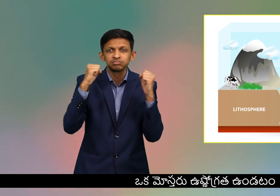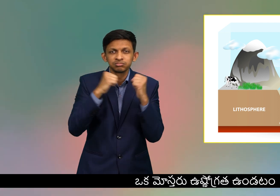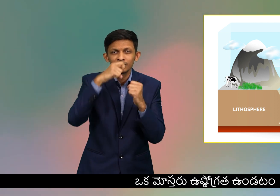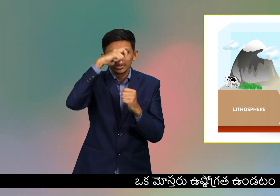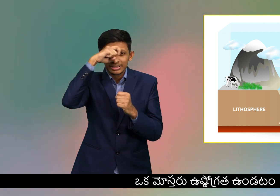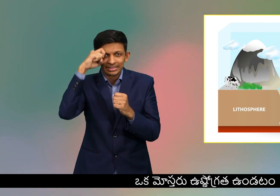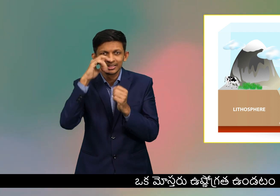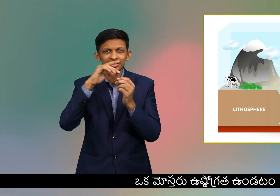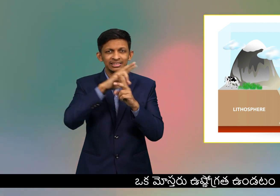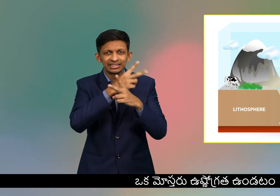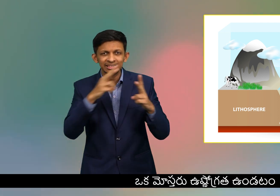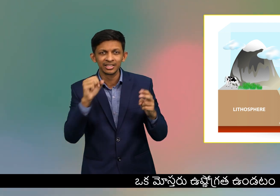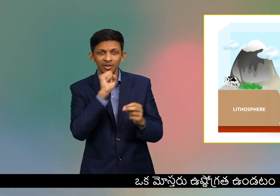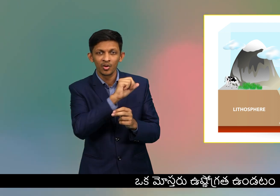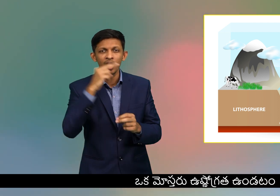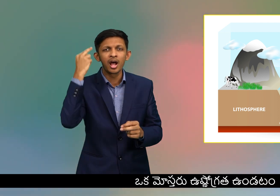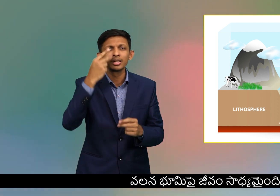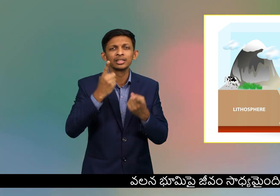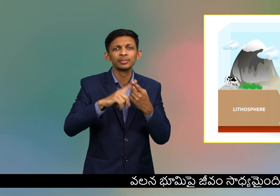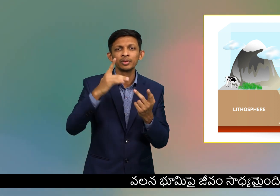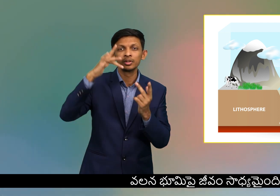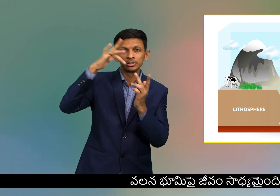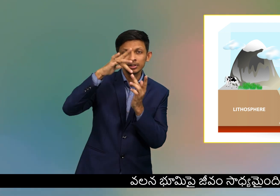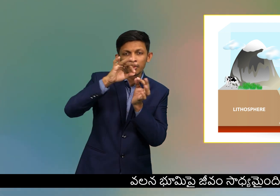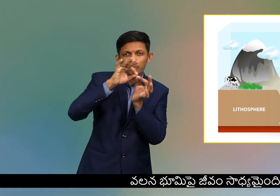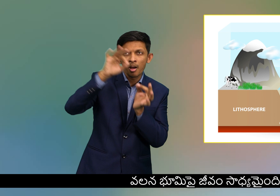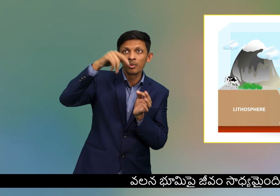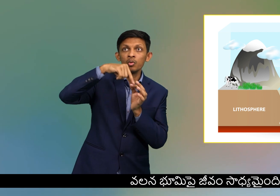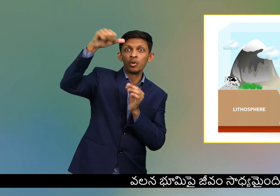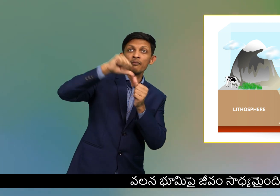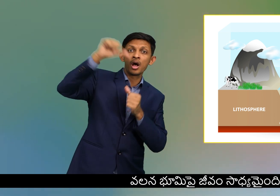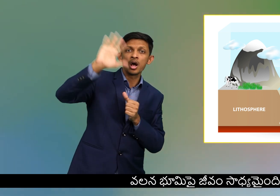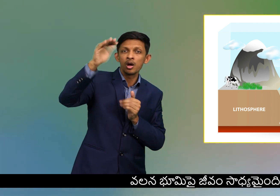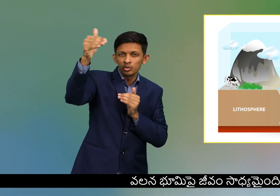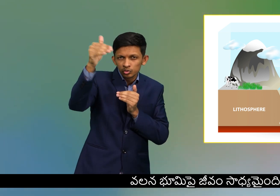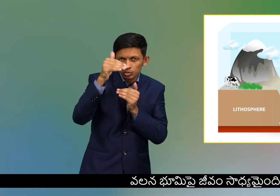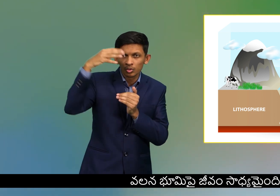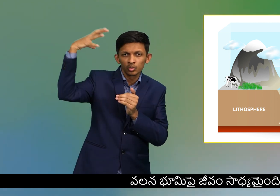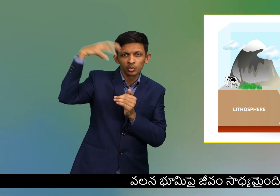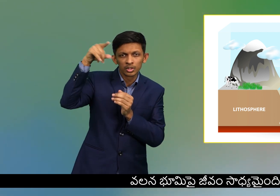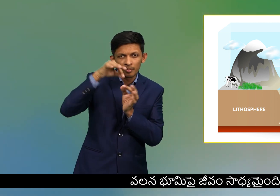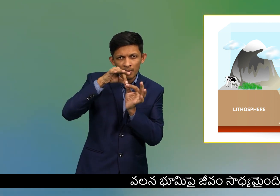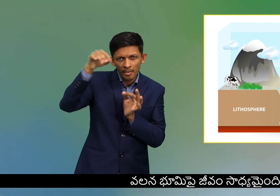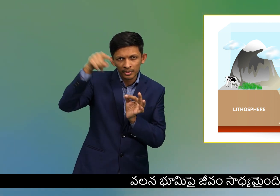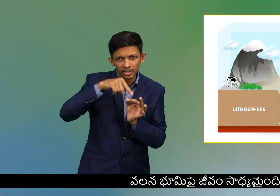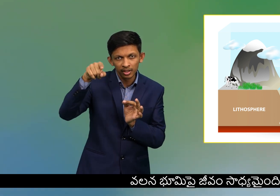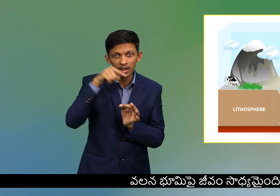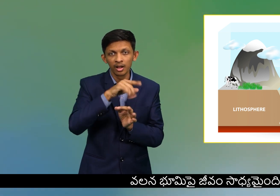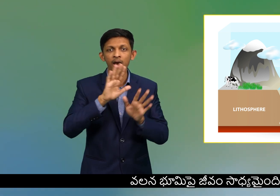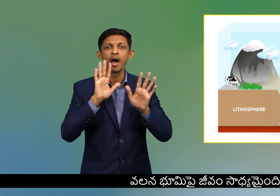కారణంగా ఒక మోస్తరు ఉష్ణోగ్రత ఉండటం వలన భూమిపై జీవం సాధ్యమైంది.